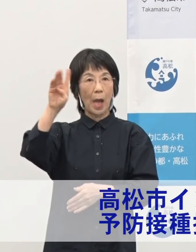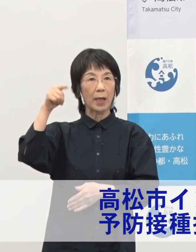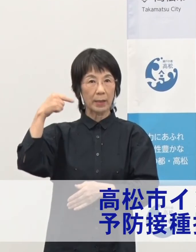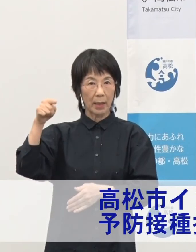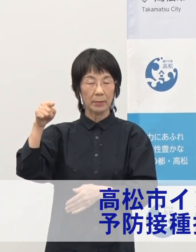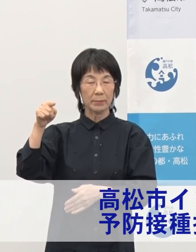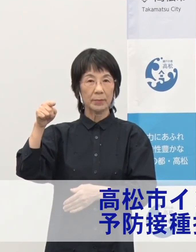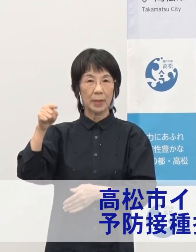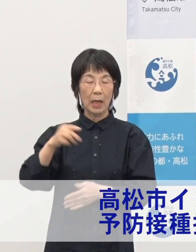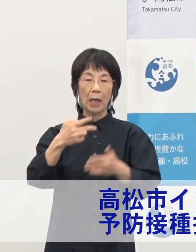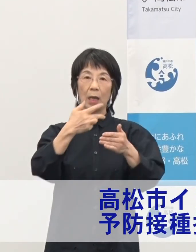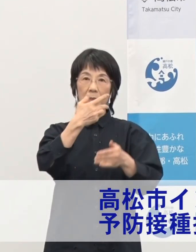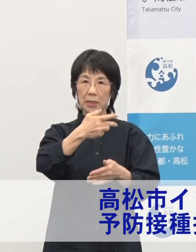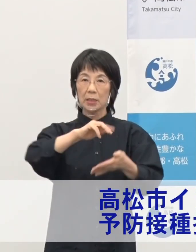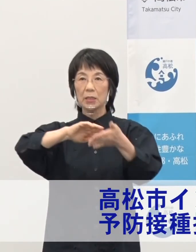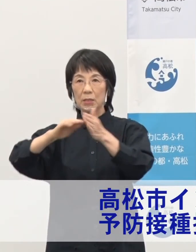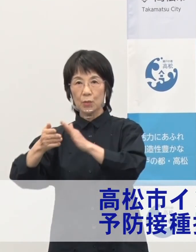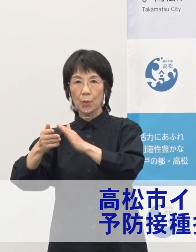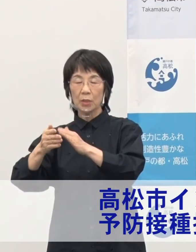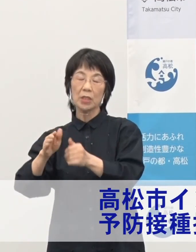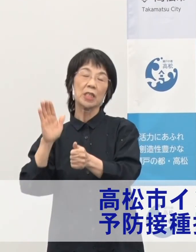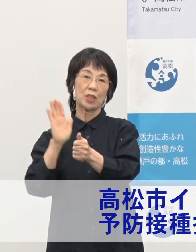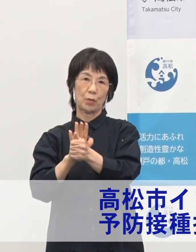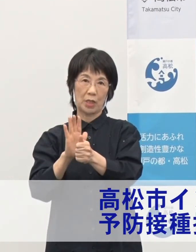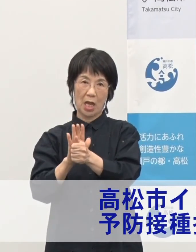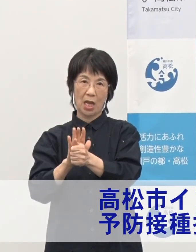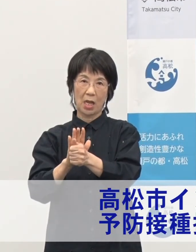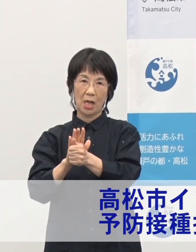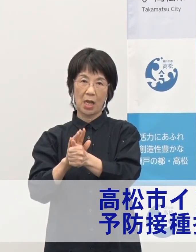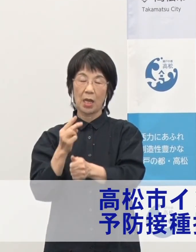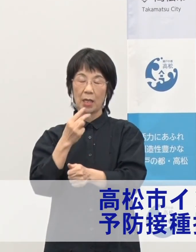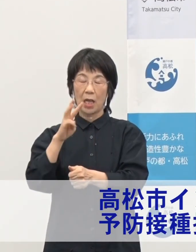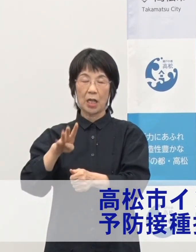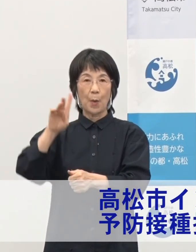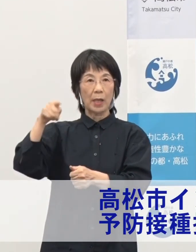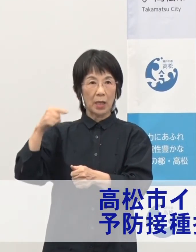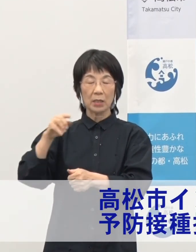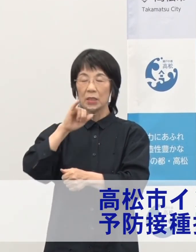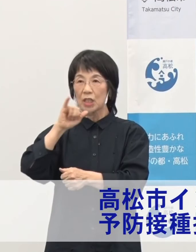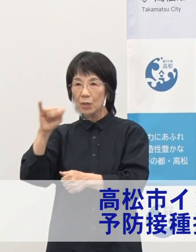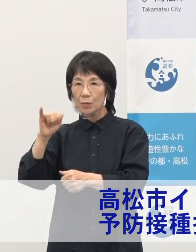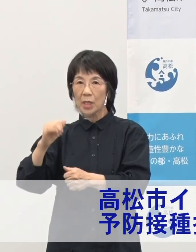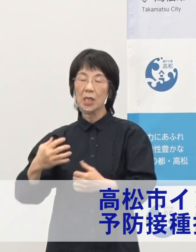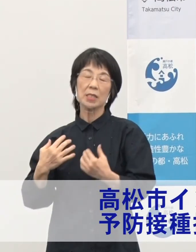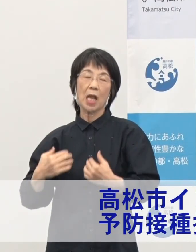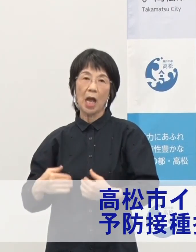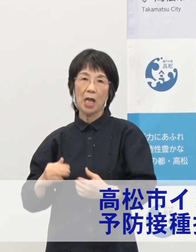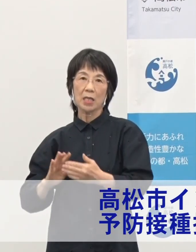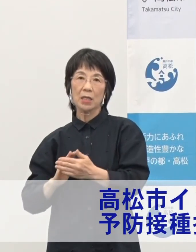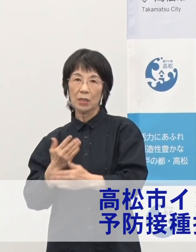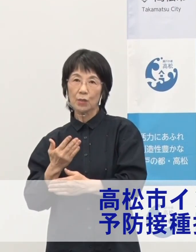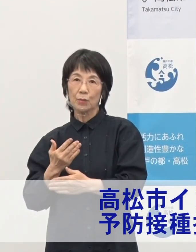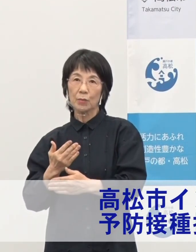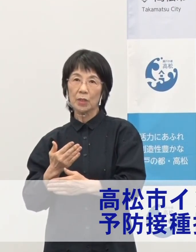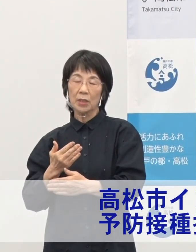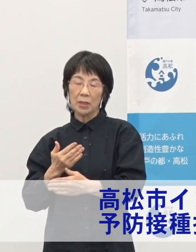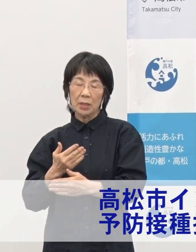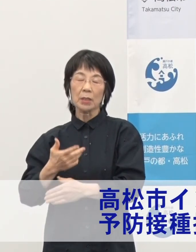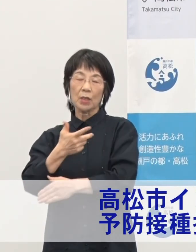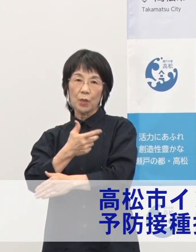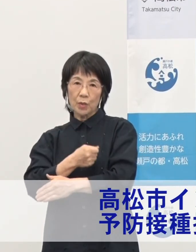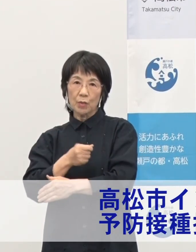県内の市町に対して女性を致します香川県インフルエンザファー肺炎球菌感染症ワクチン予防接種助成